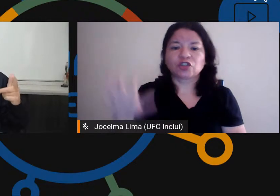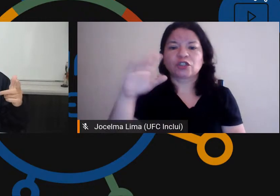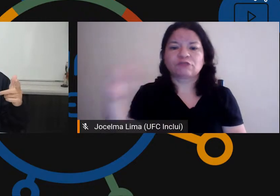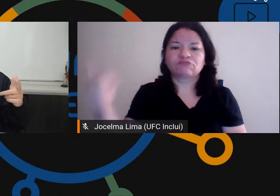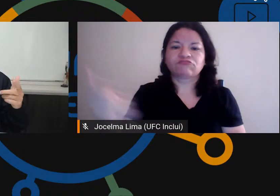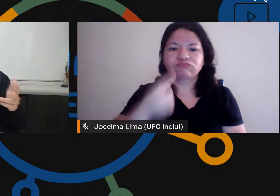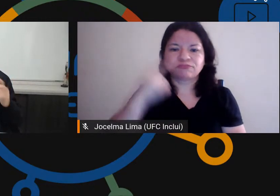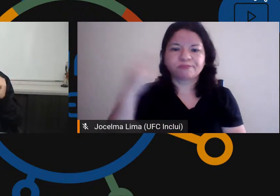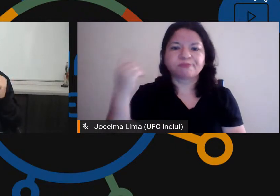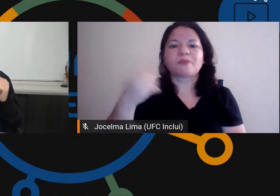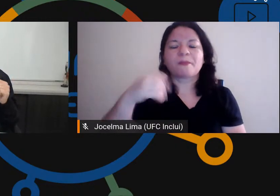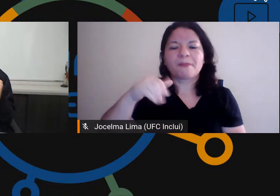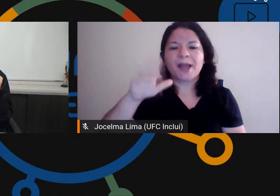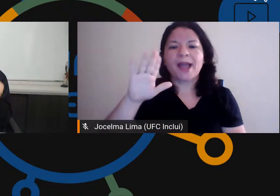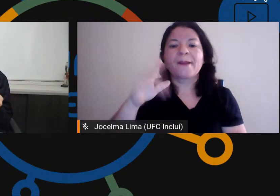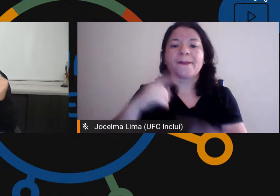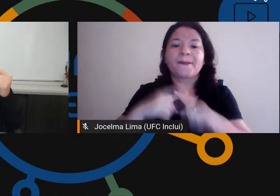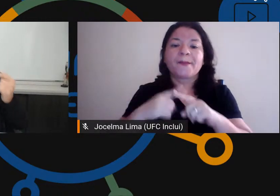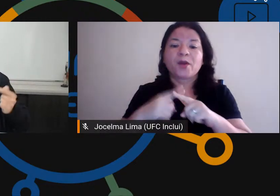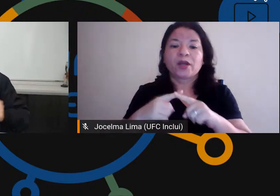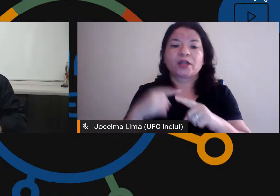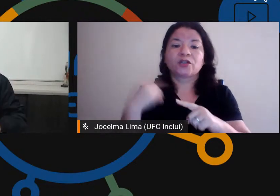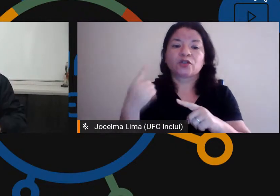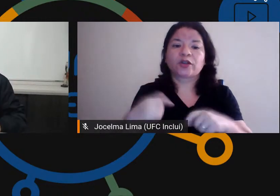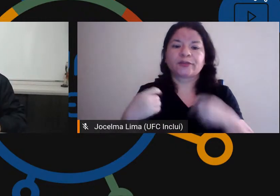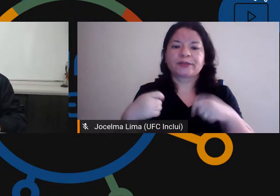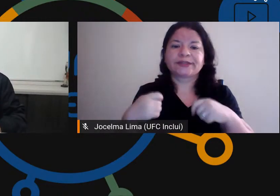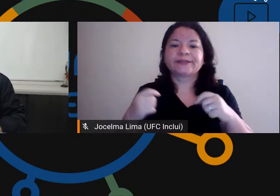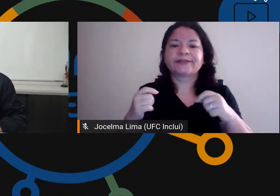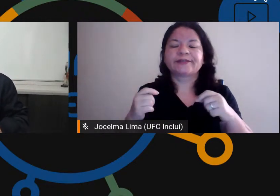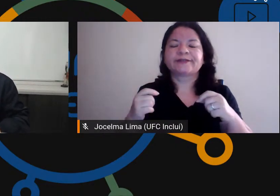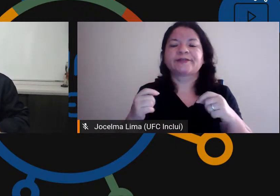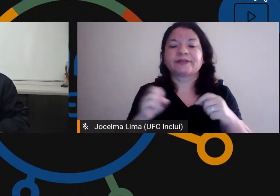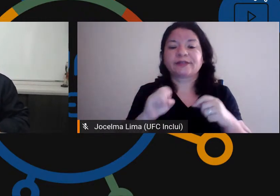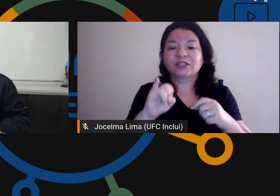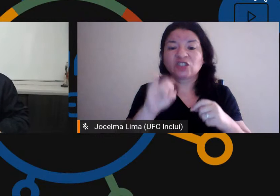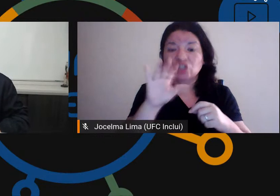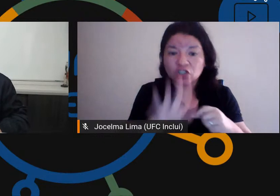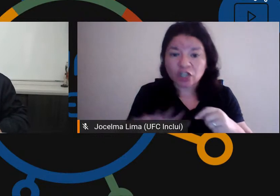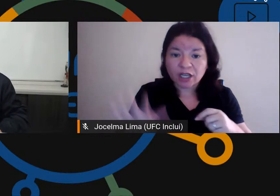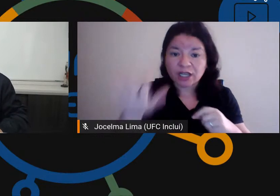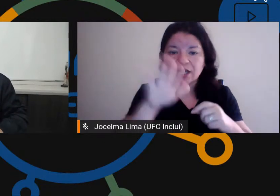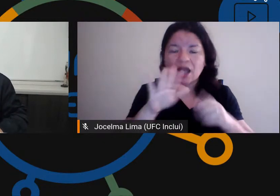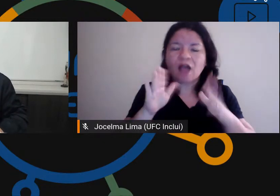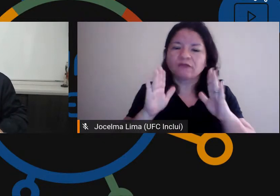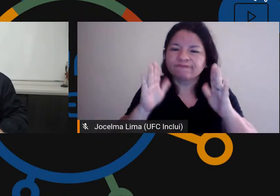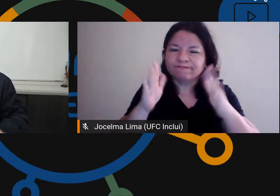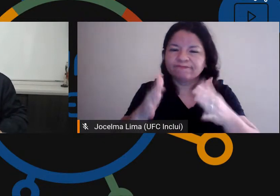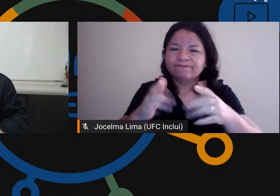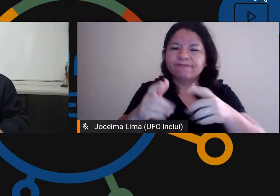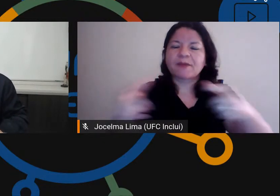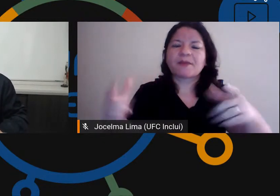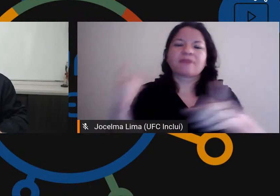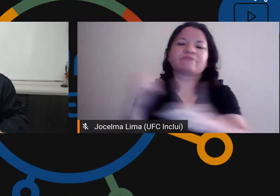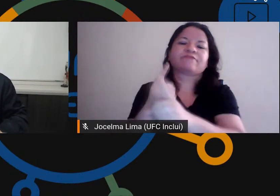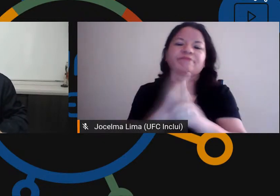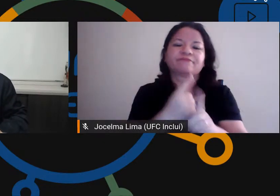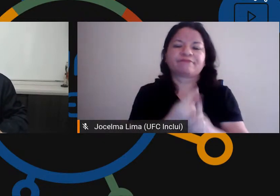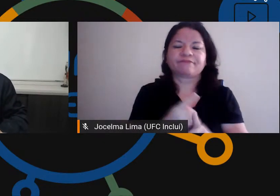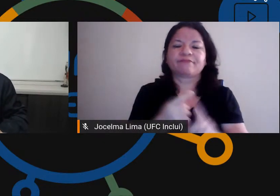generalizadas um pouco mais, porque aí nós estamos atingindo mais pessoas. O Freud, lá na terrinha dele, ele pesquisou